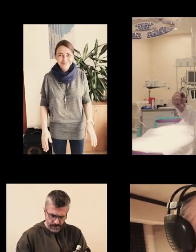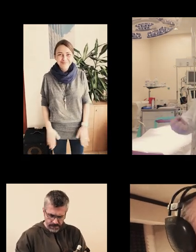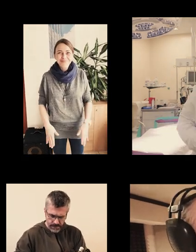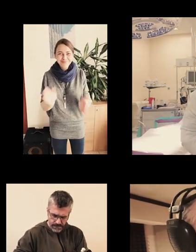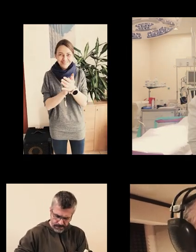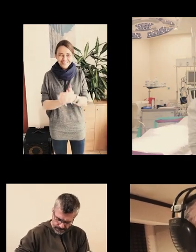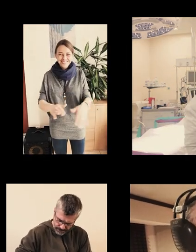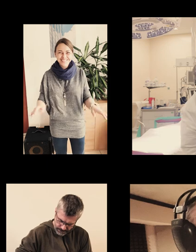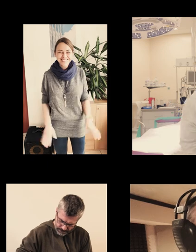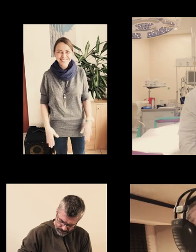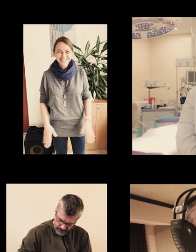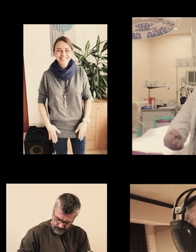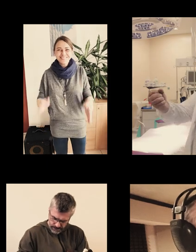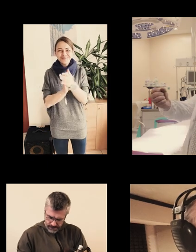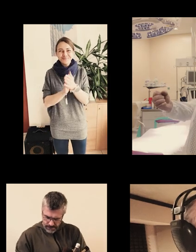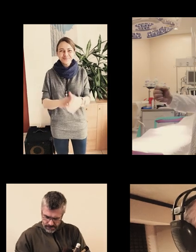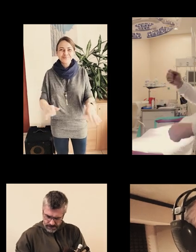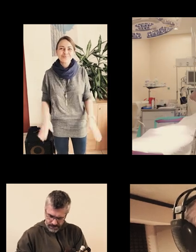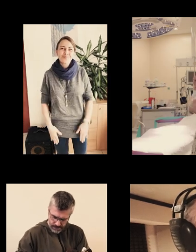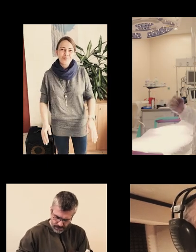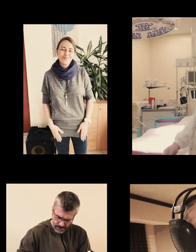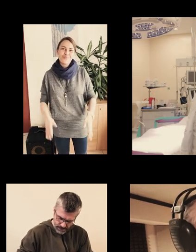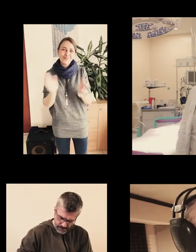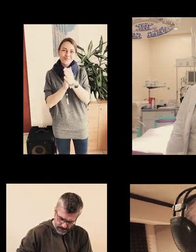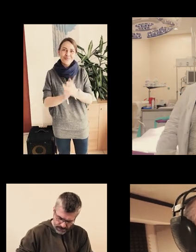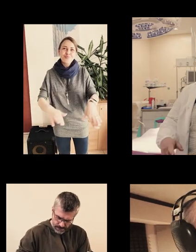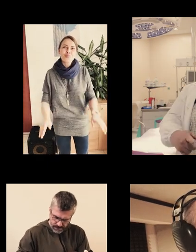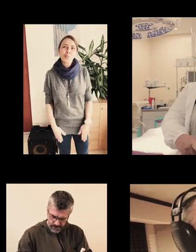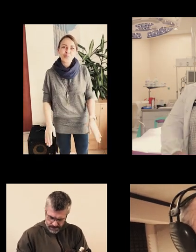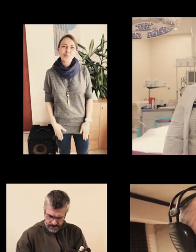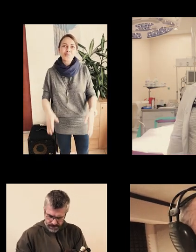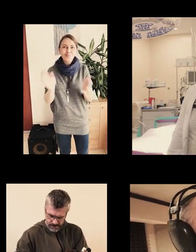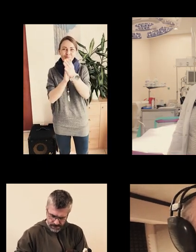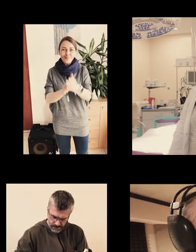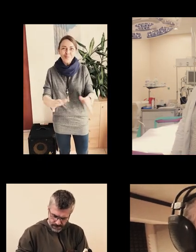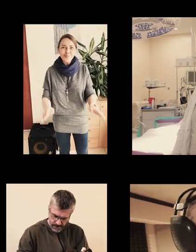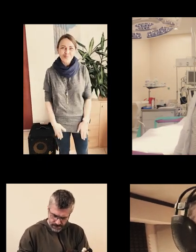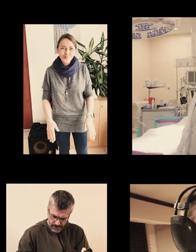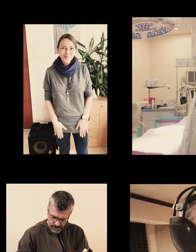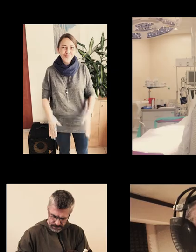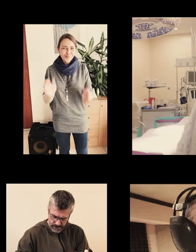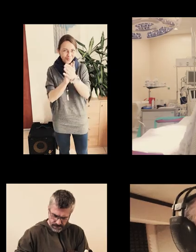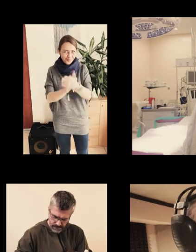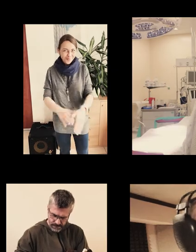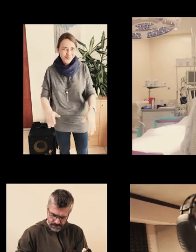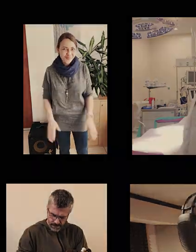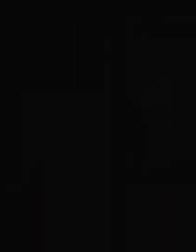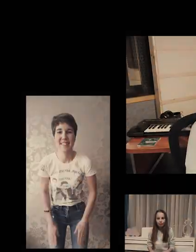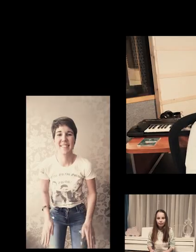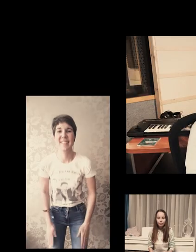Few days, mogę kopać przez dni parę. Ale wracać chcę.